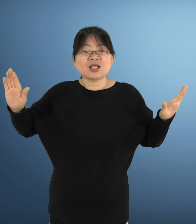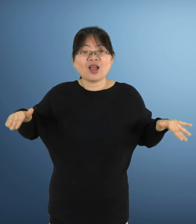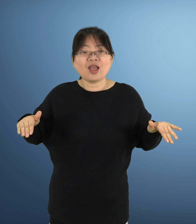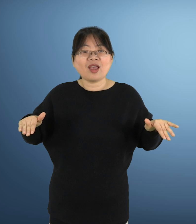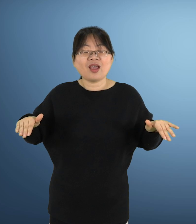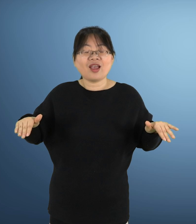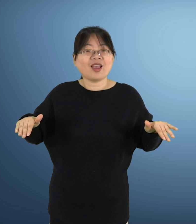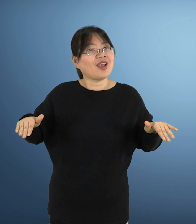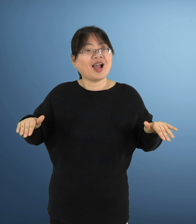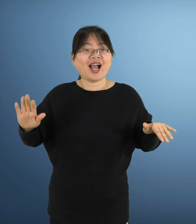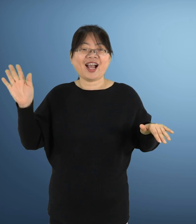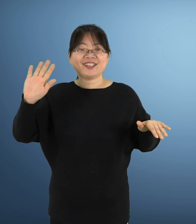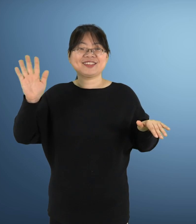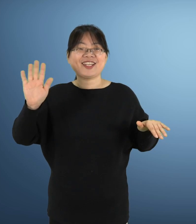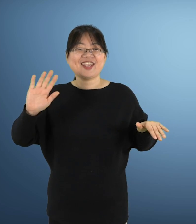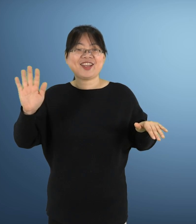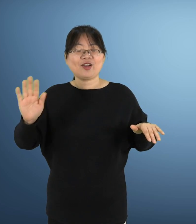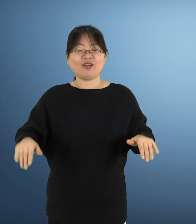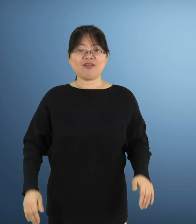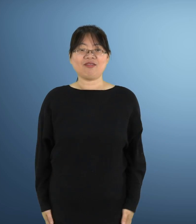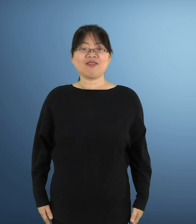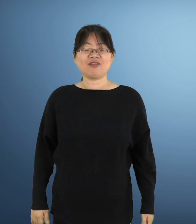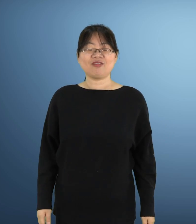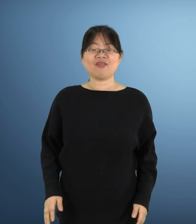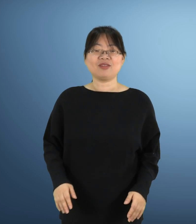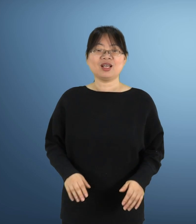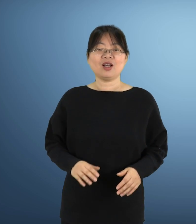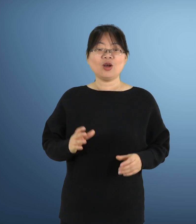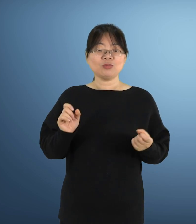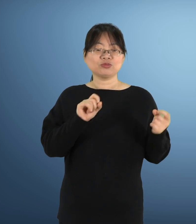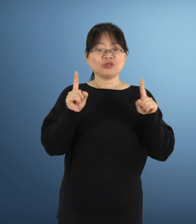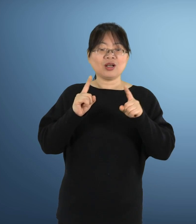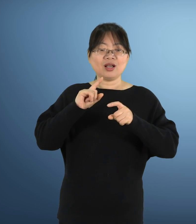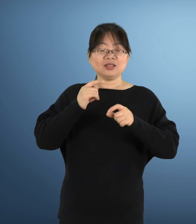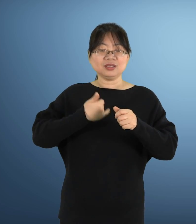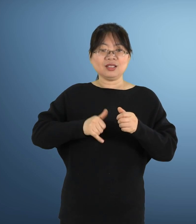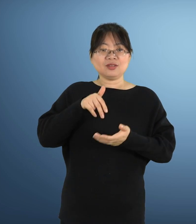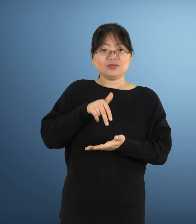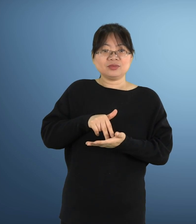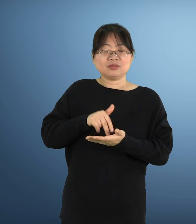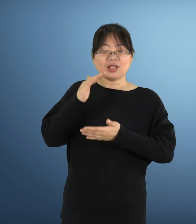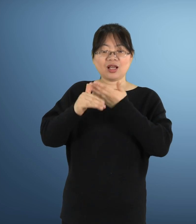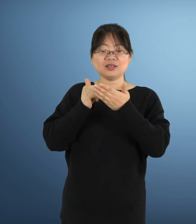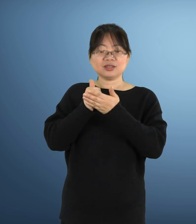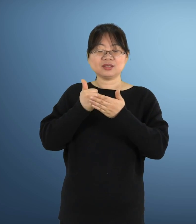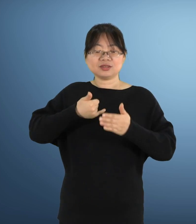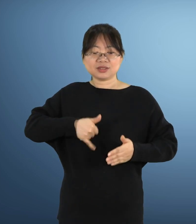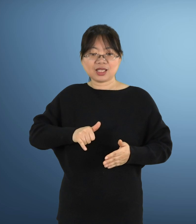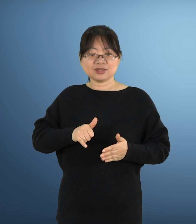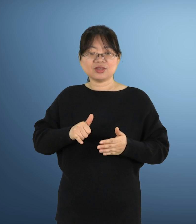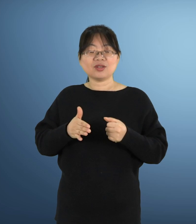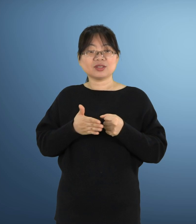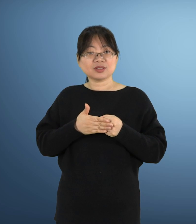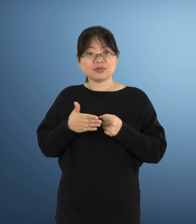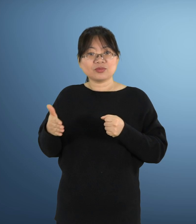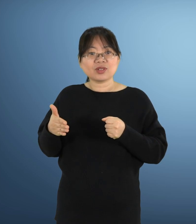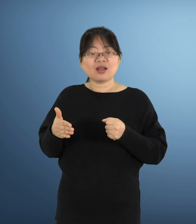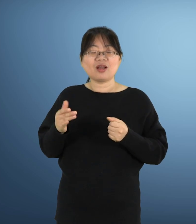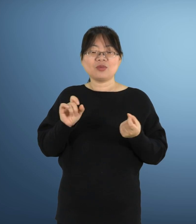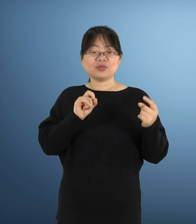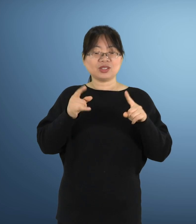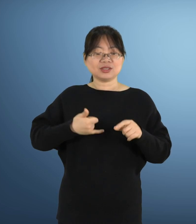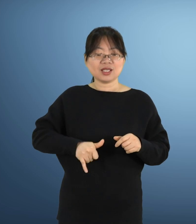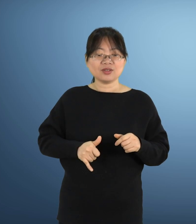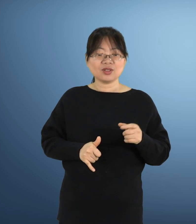아니에요. 자, 또 본문을 보십시다. 부활의 자녀로서 하나님의 자녀임이라. 자,